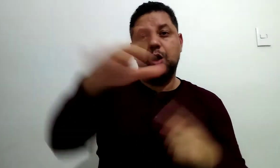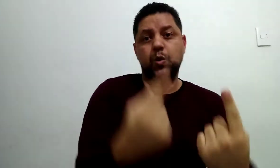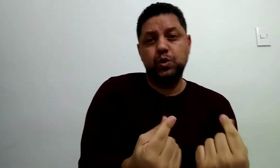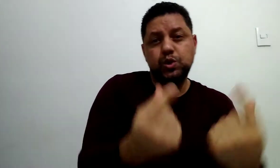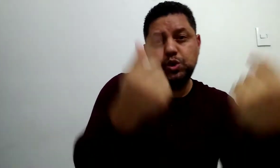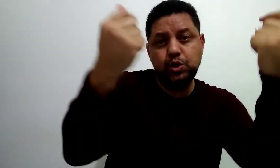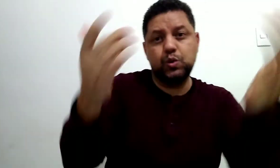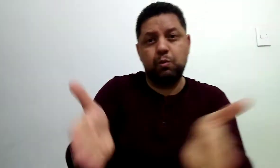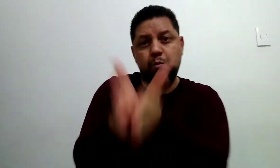territórios.